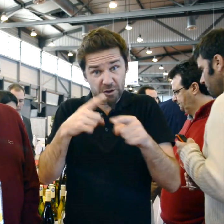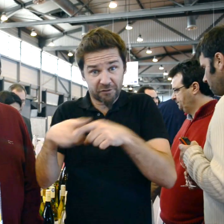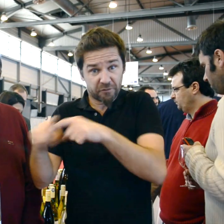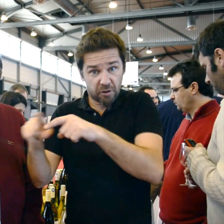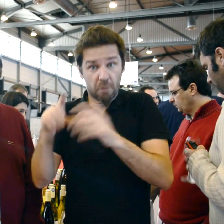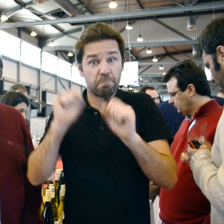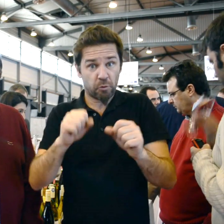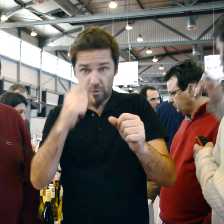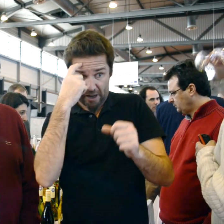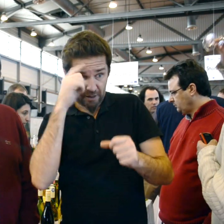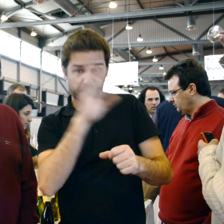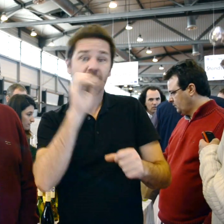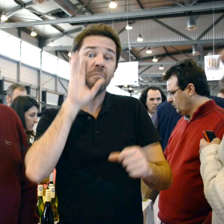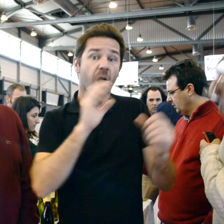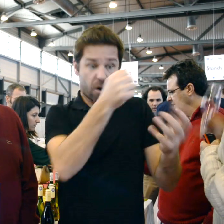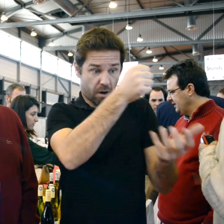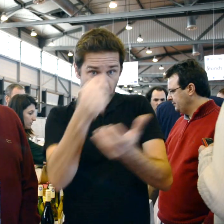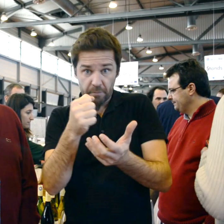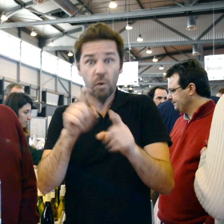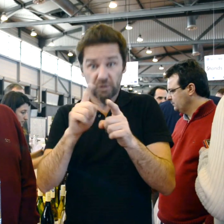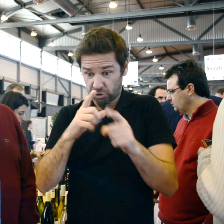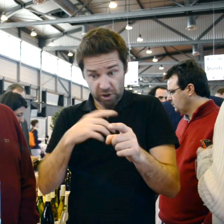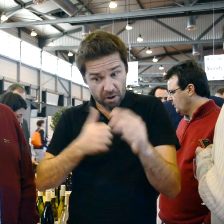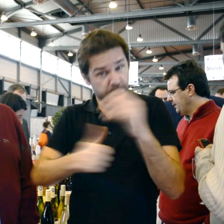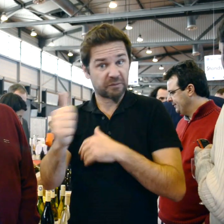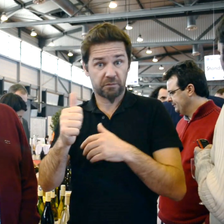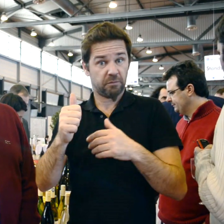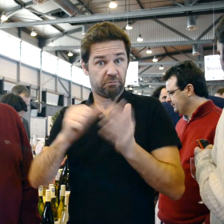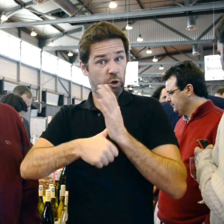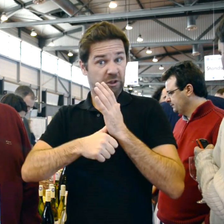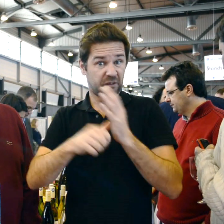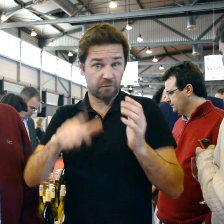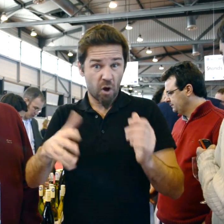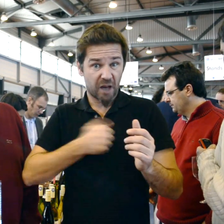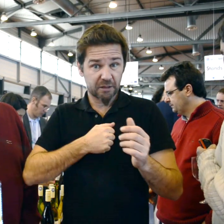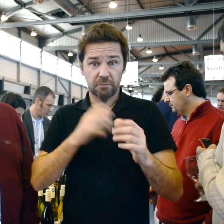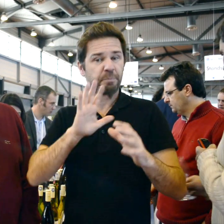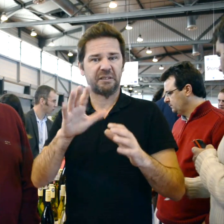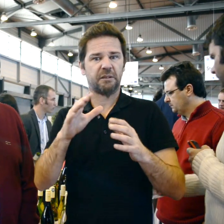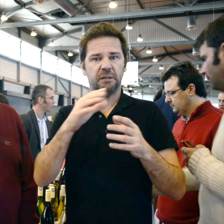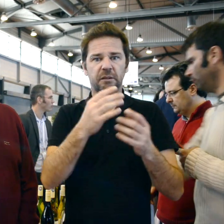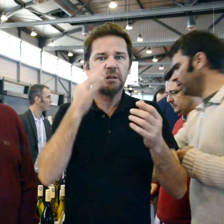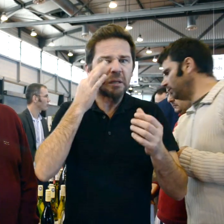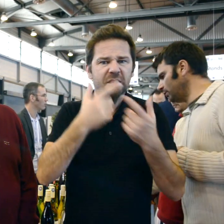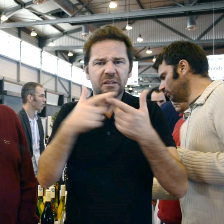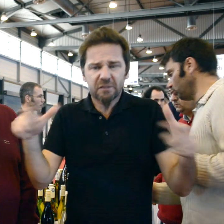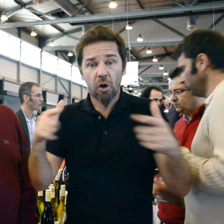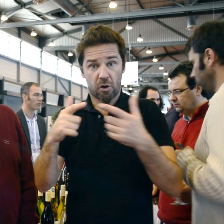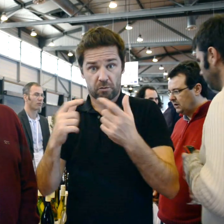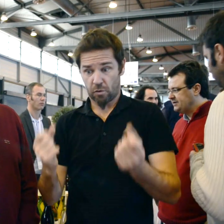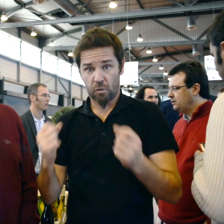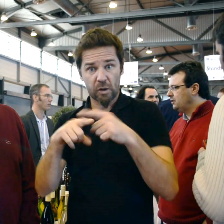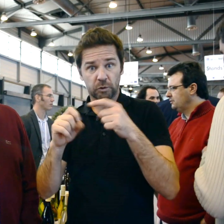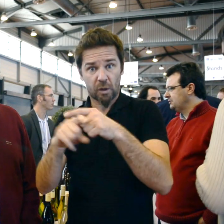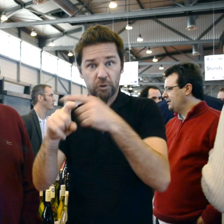qu'ils peuvent être aussi, ils ont leur vie propre. Et donc, il faut accepter que dans un croisement, vous n'ayez pas tout ce que vous obtenez. C'est